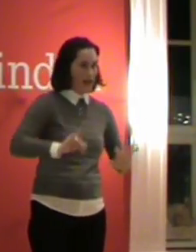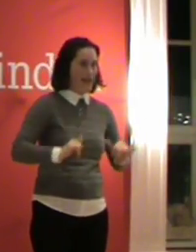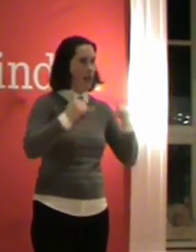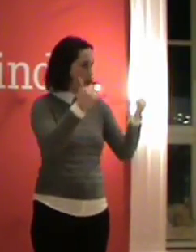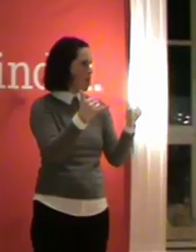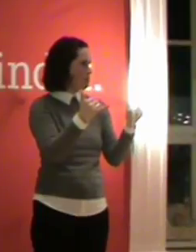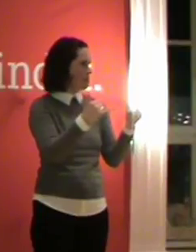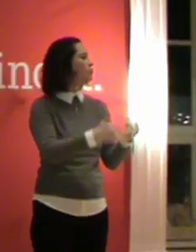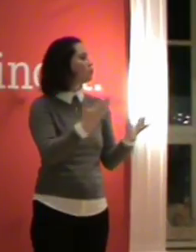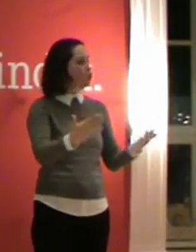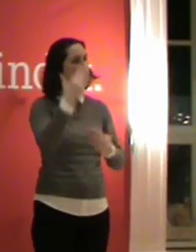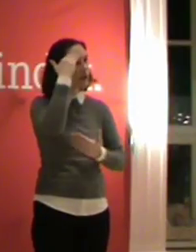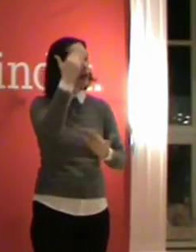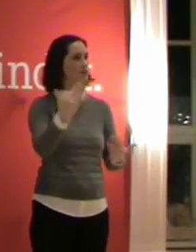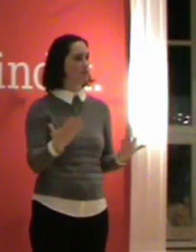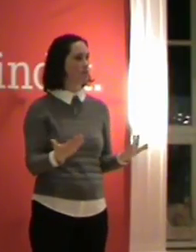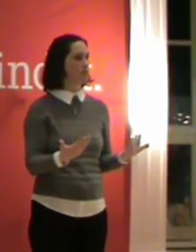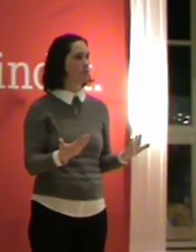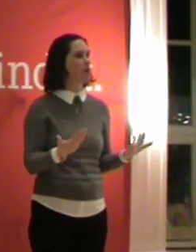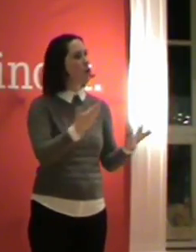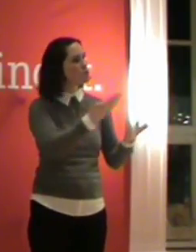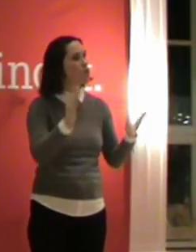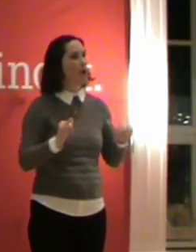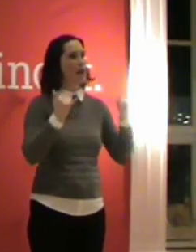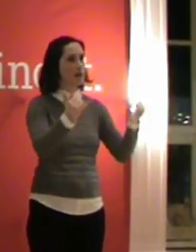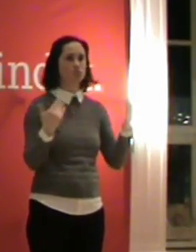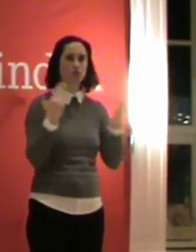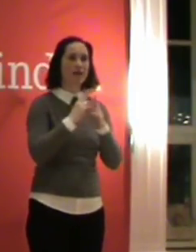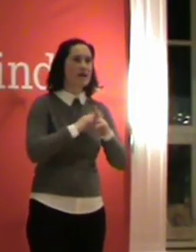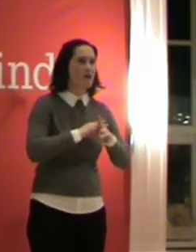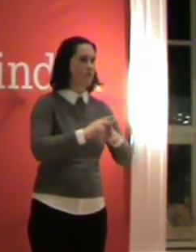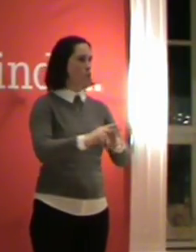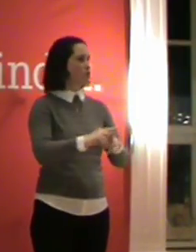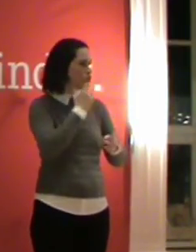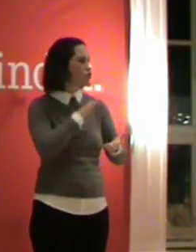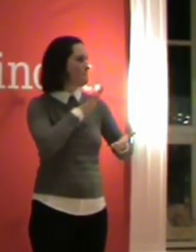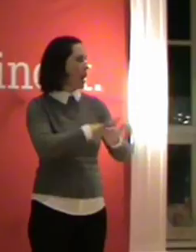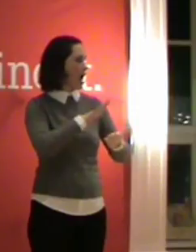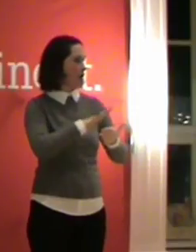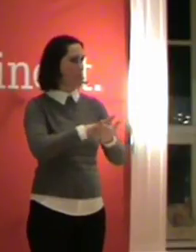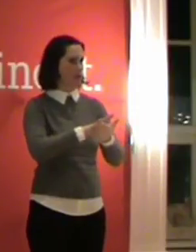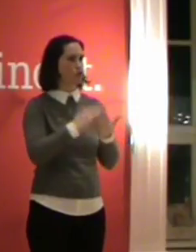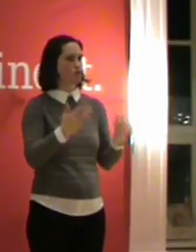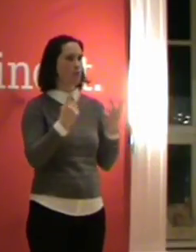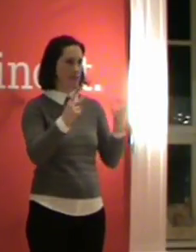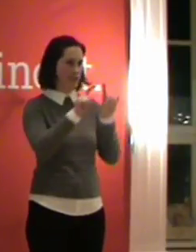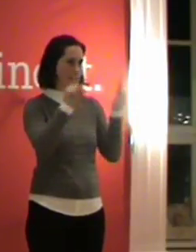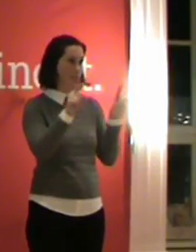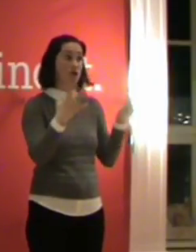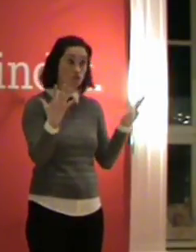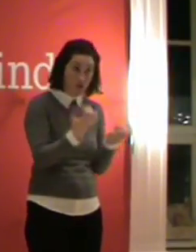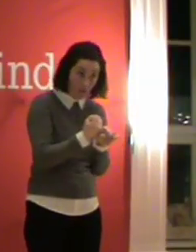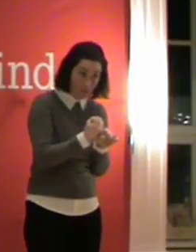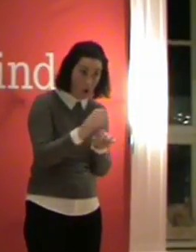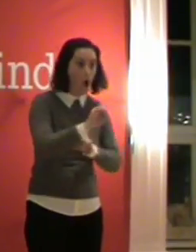es kennen, wie es teilweise für uns zur Gewohnheit geworden ist, zu erhalten? Es geht um die Dimension. Schaffen wir das,